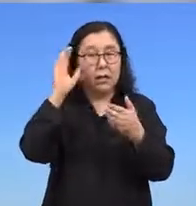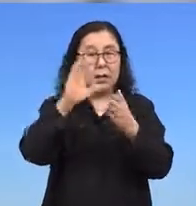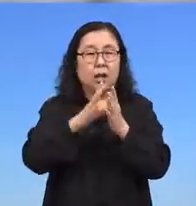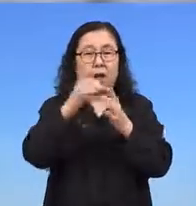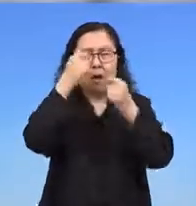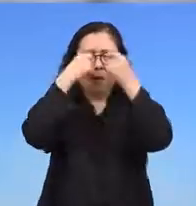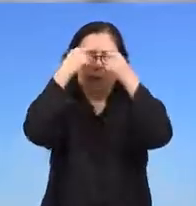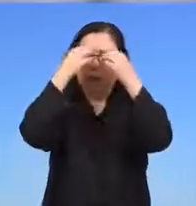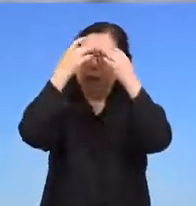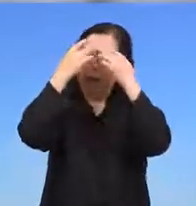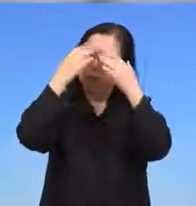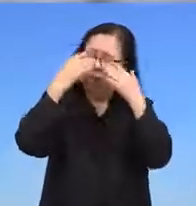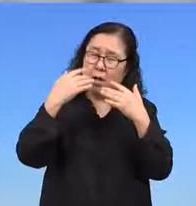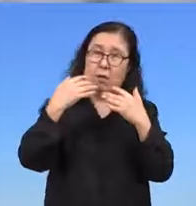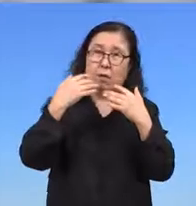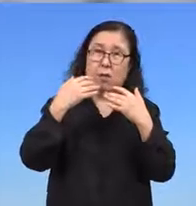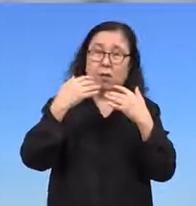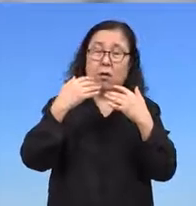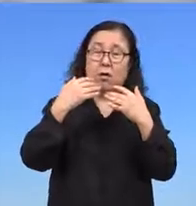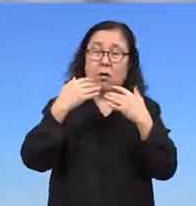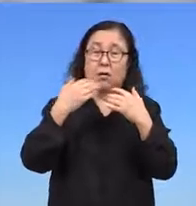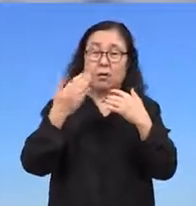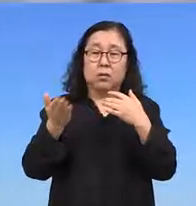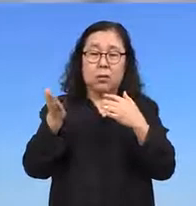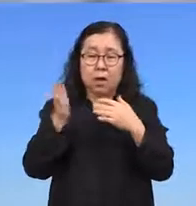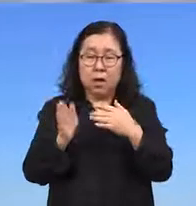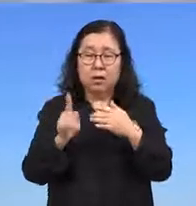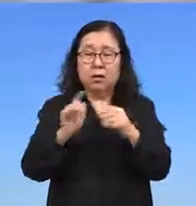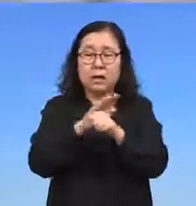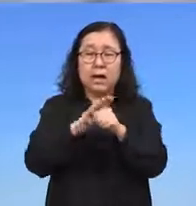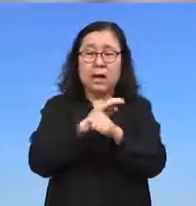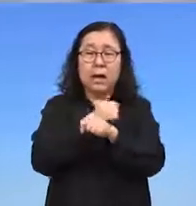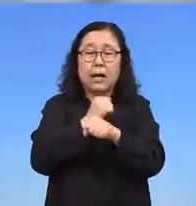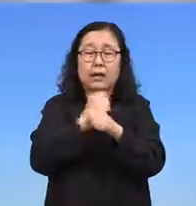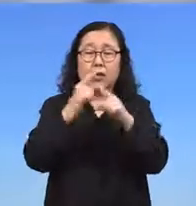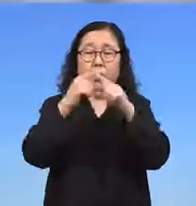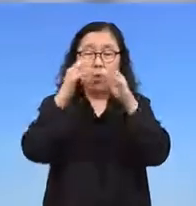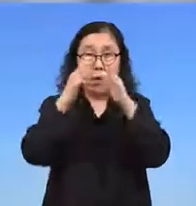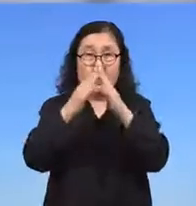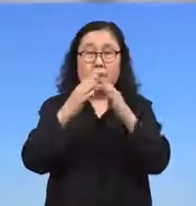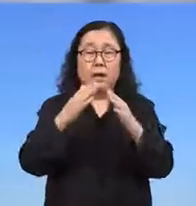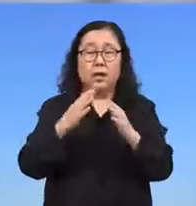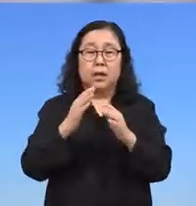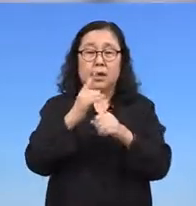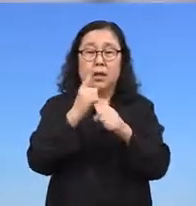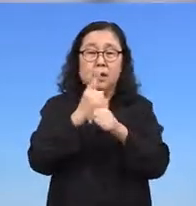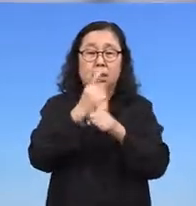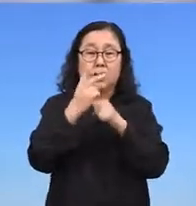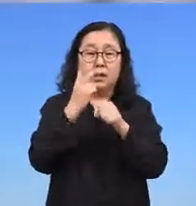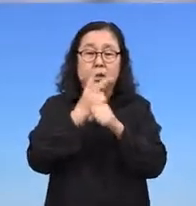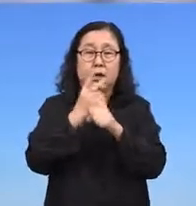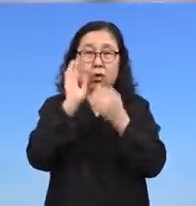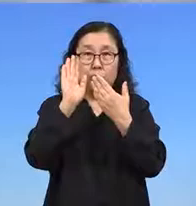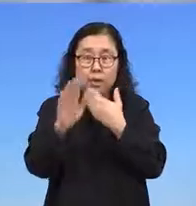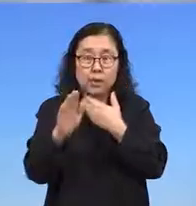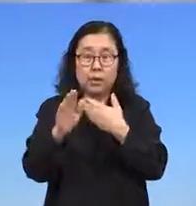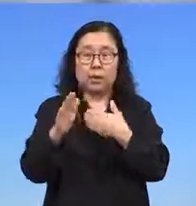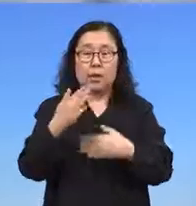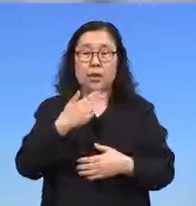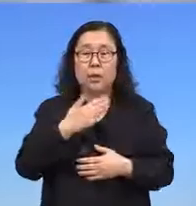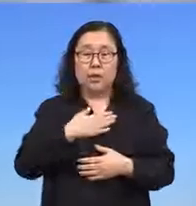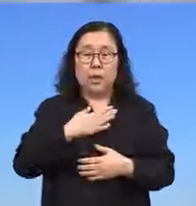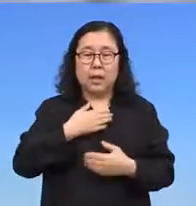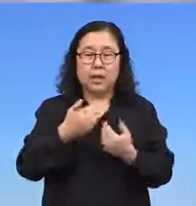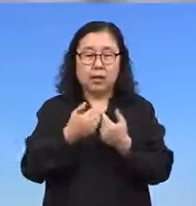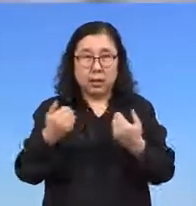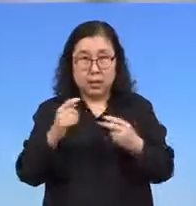그렇게 사랑하는 교회를 이제 1년, 2년 제가 떠나거나 10,000명에서